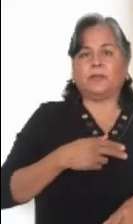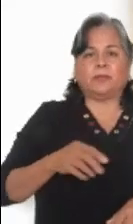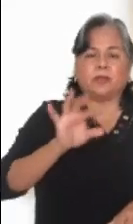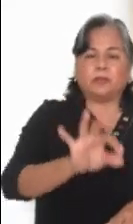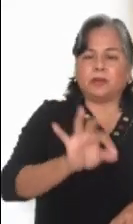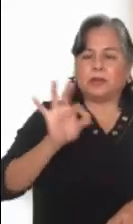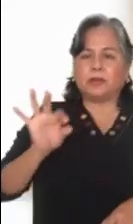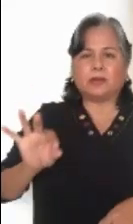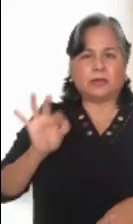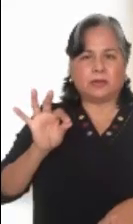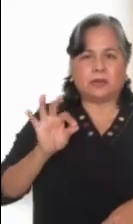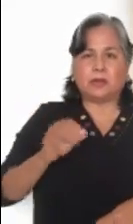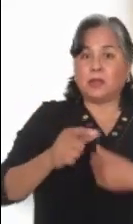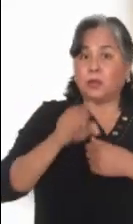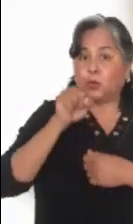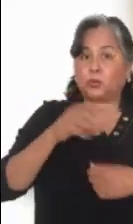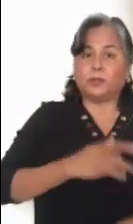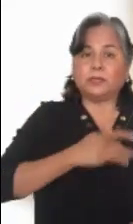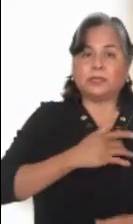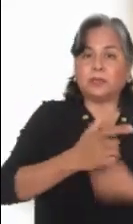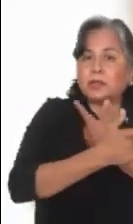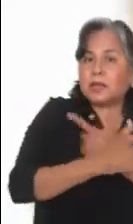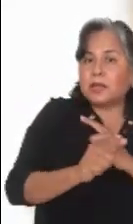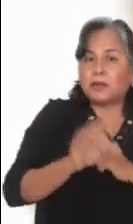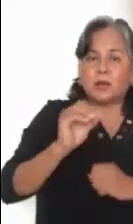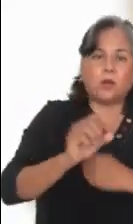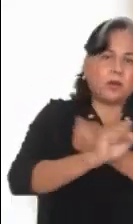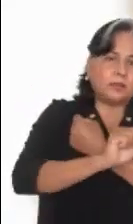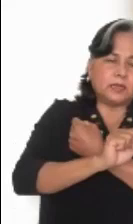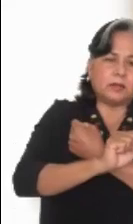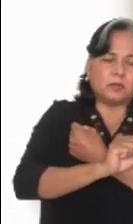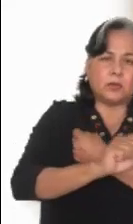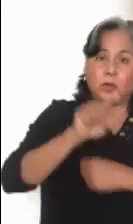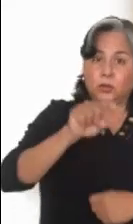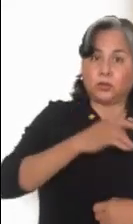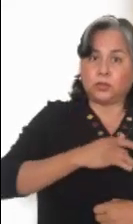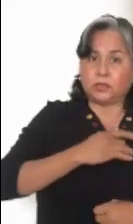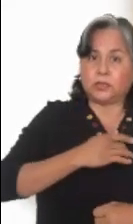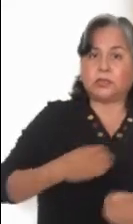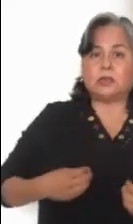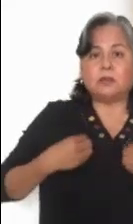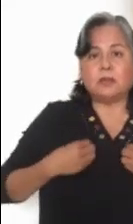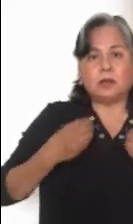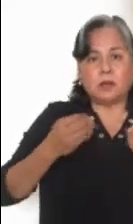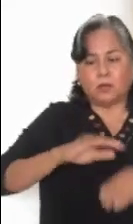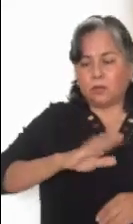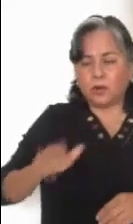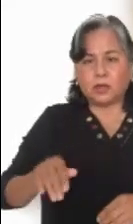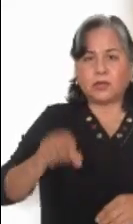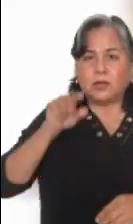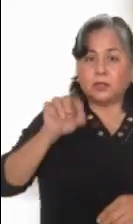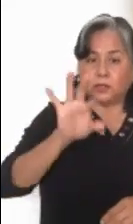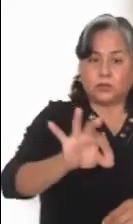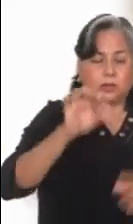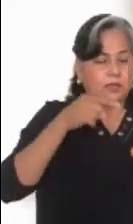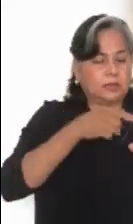somos libres o somos esclavos, si tenemos vida o tenemos muerte, si